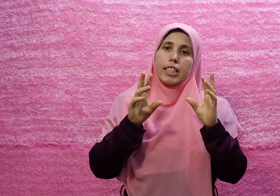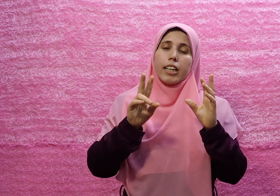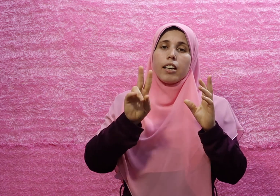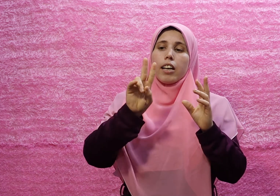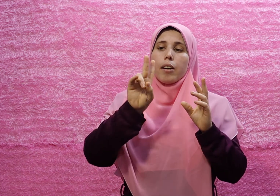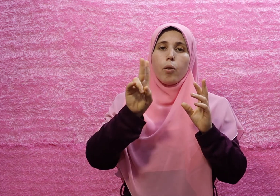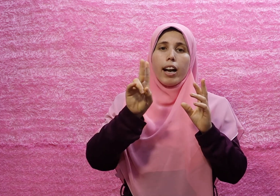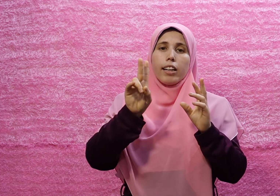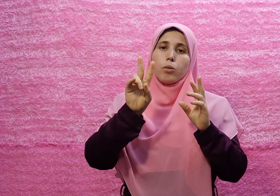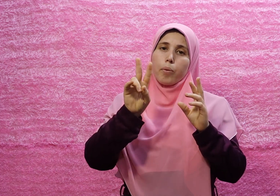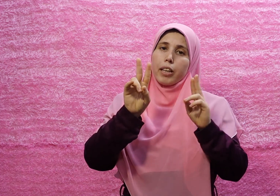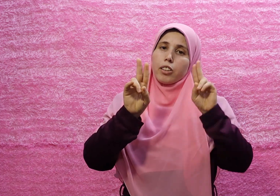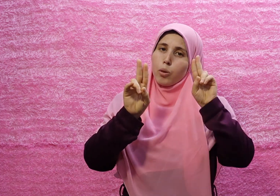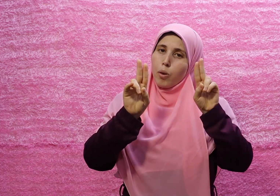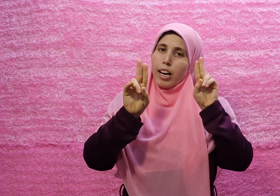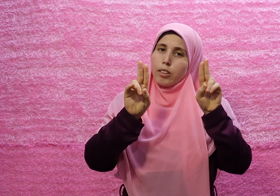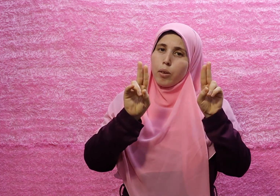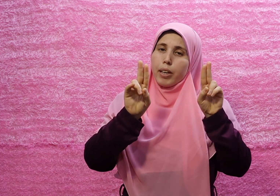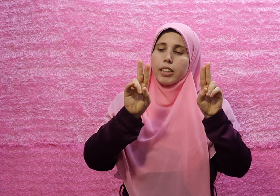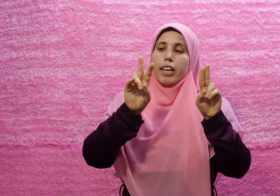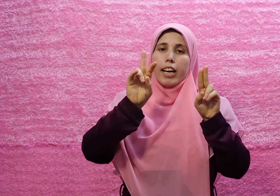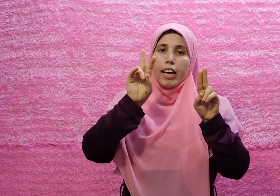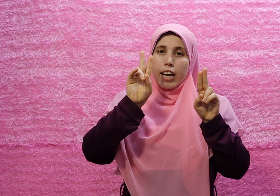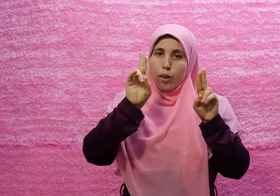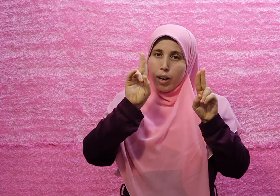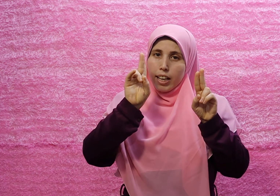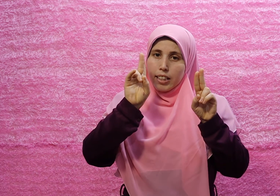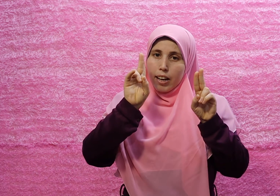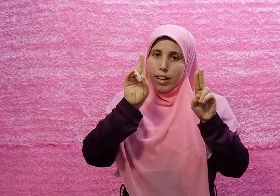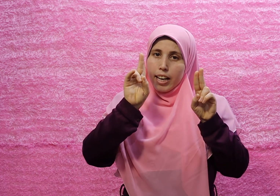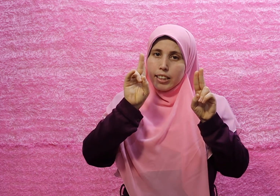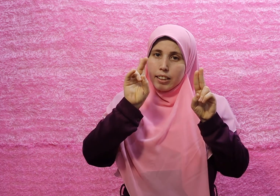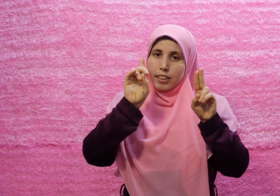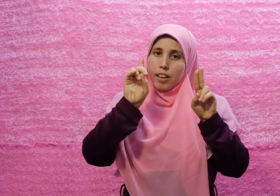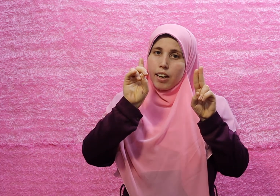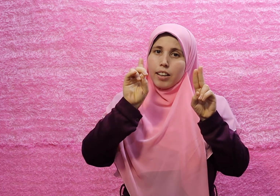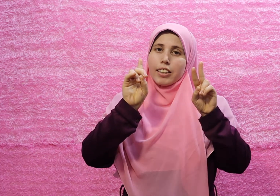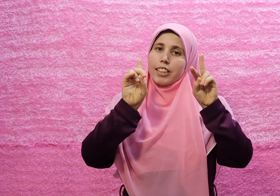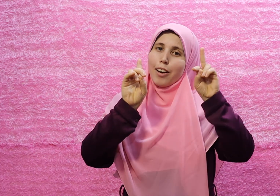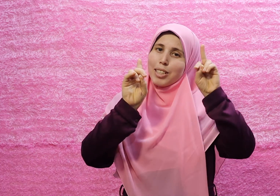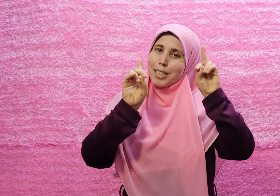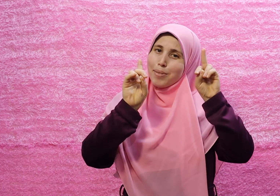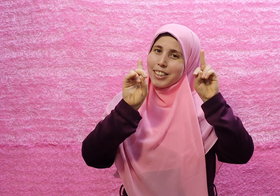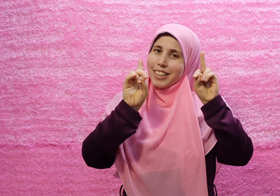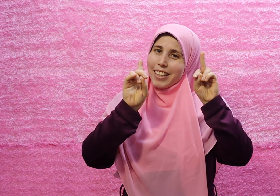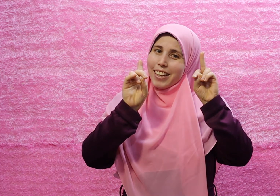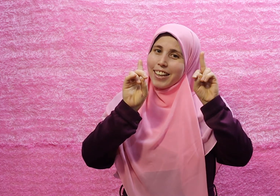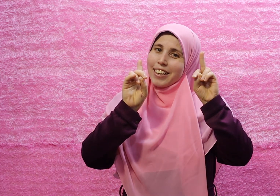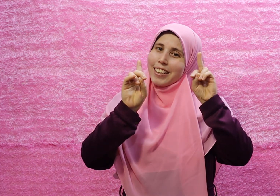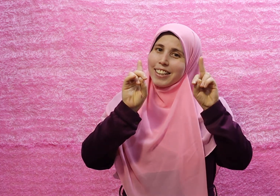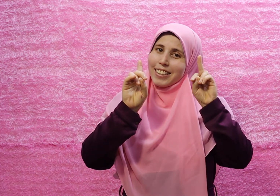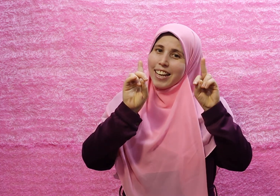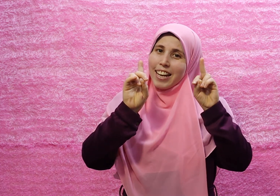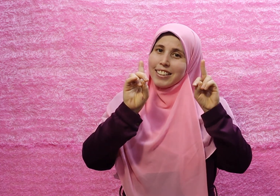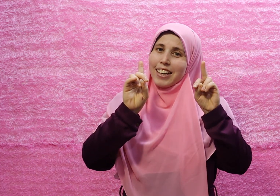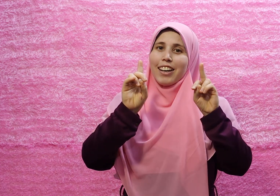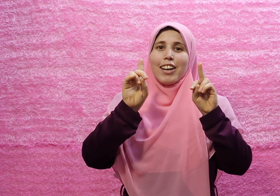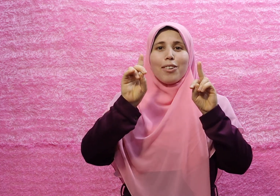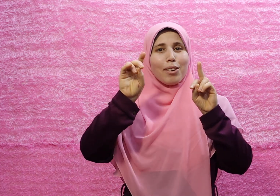يزيد، ولد وبنت، ولد وبنت. الولد الاولاني ها يتجوز البنت الايه التانيه،